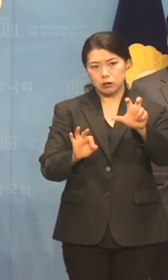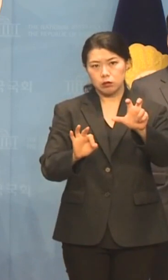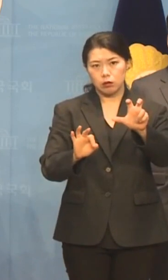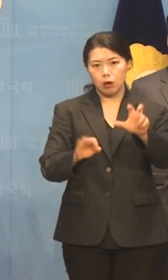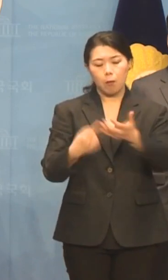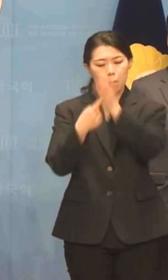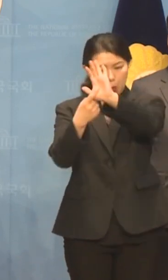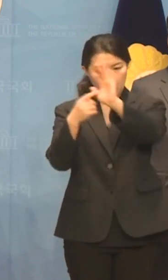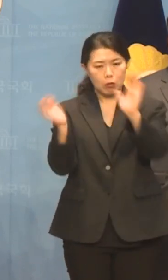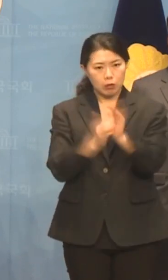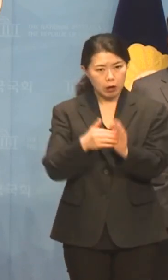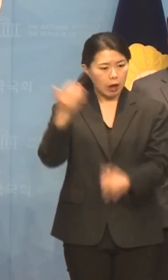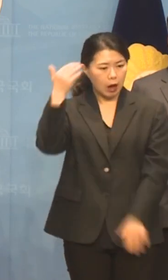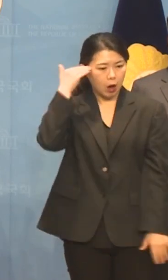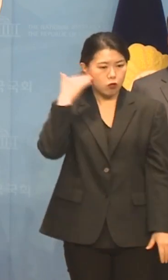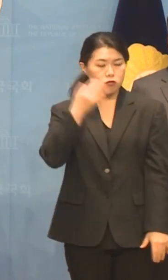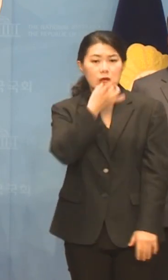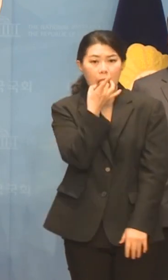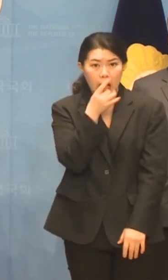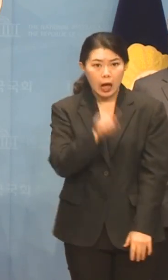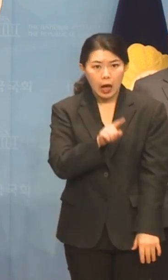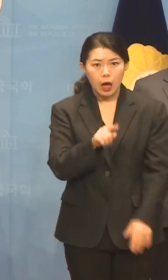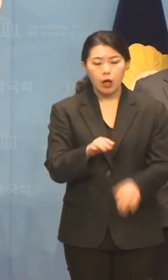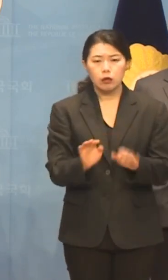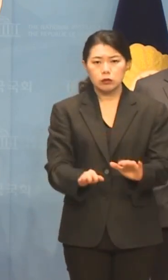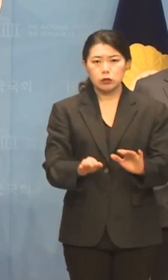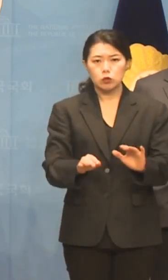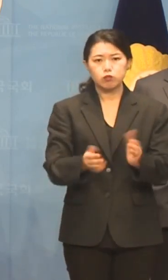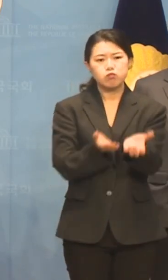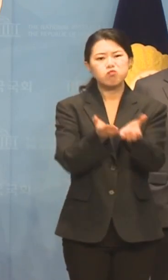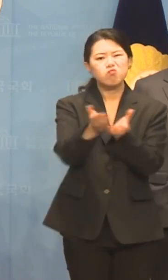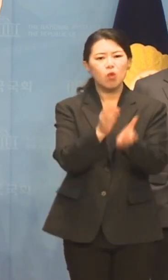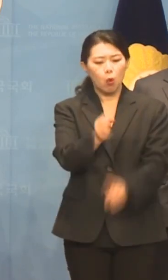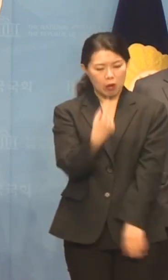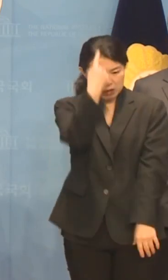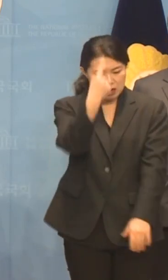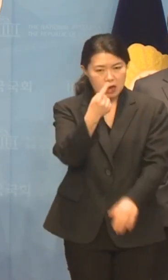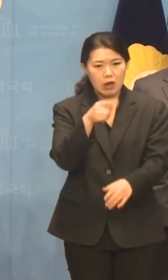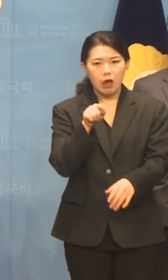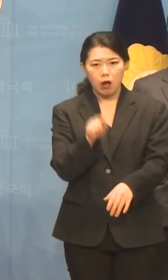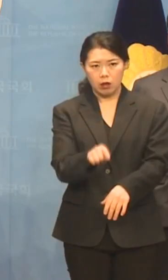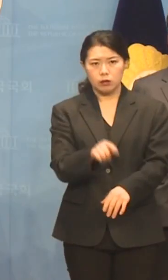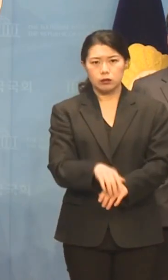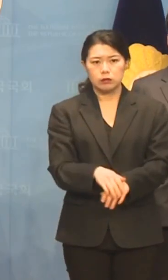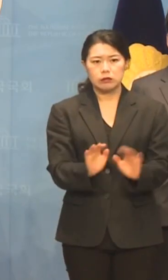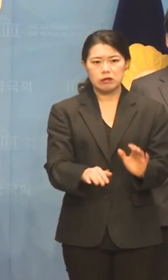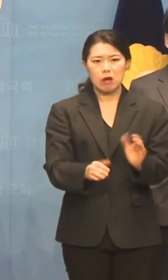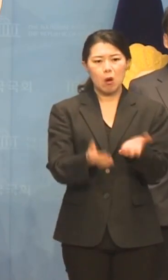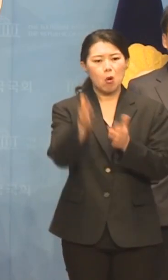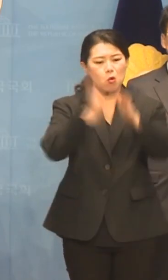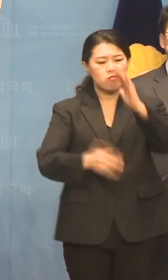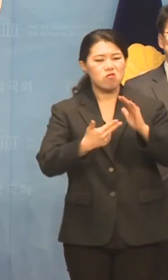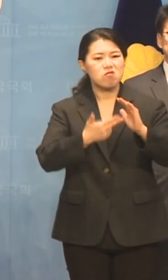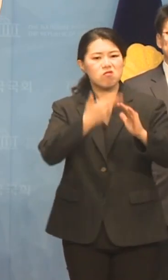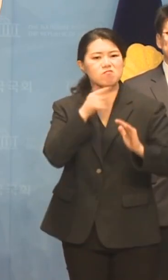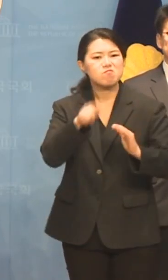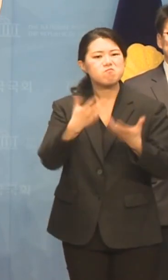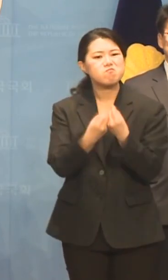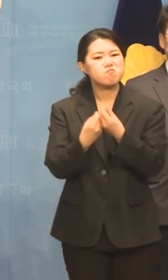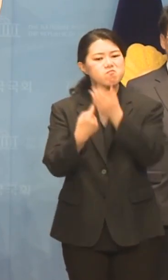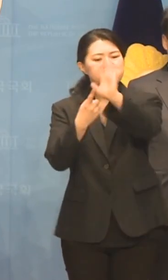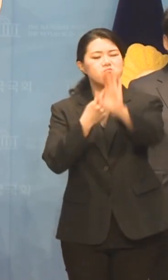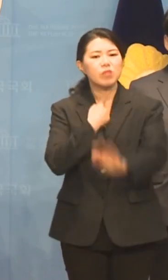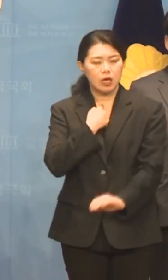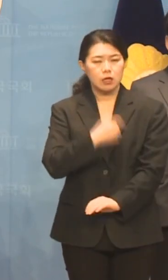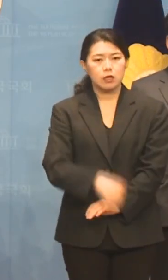적용을 발표하며 한국의 쌀을 무역 장벽으로 인한 대표적 불공정 사례로